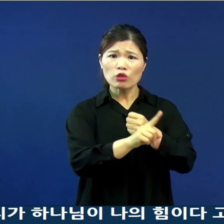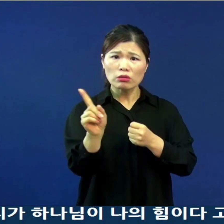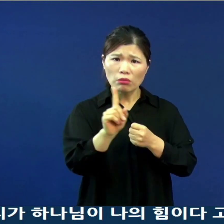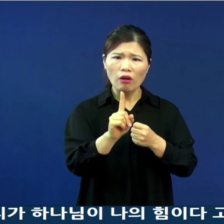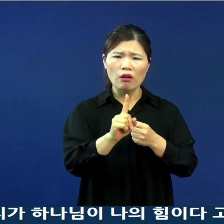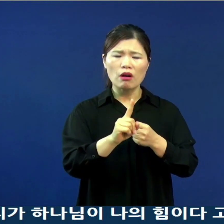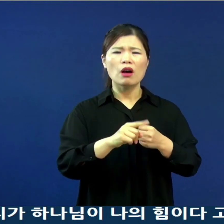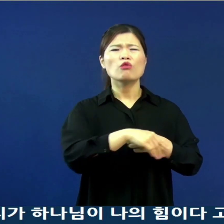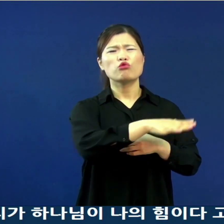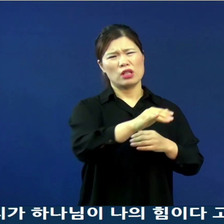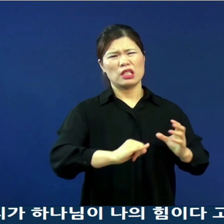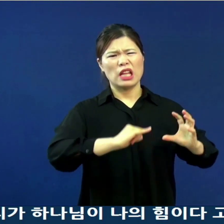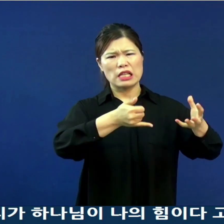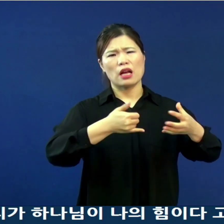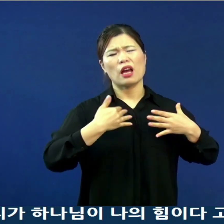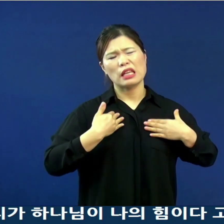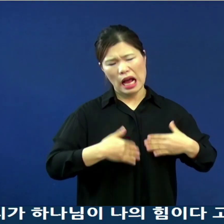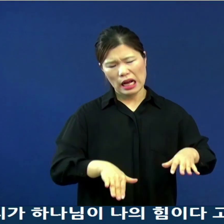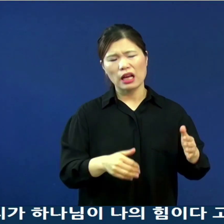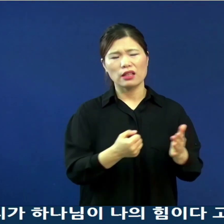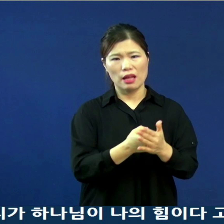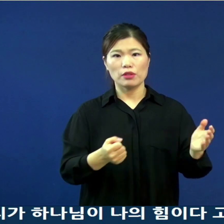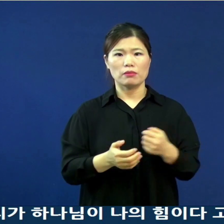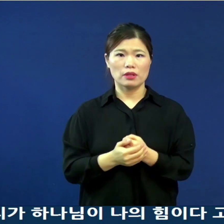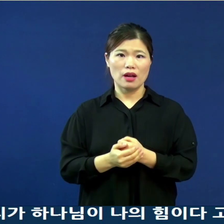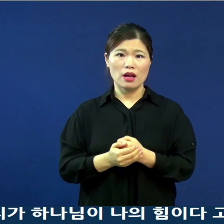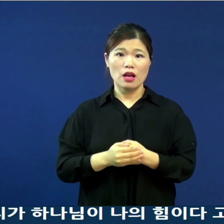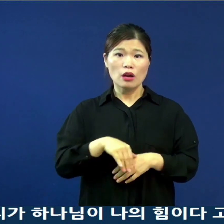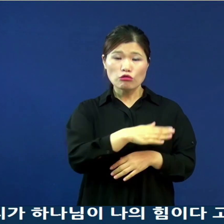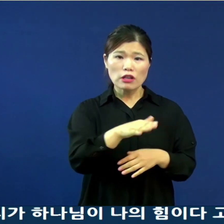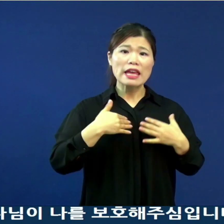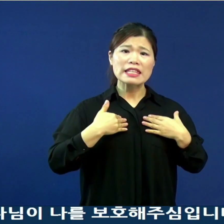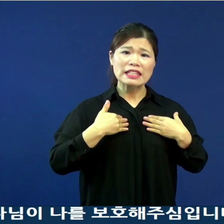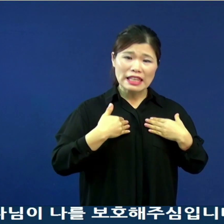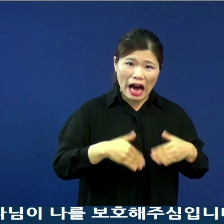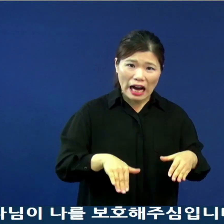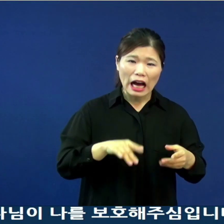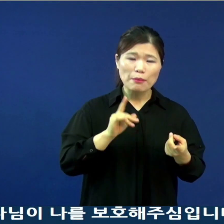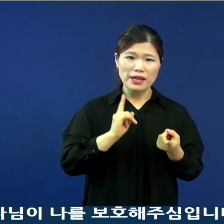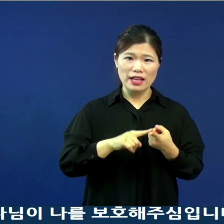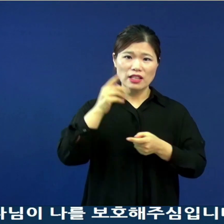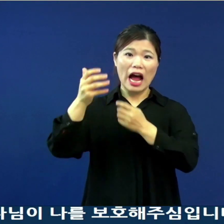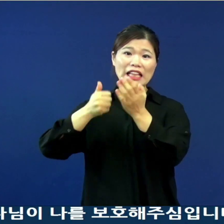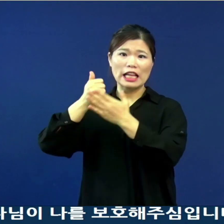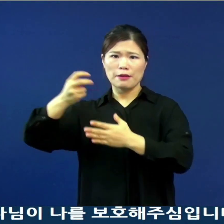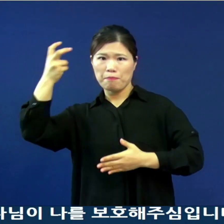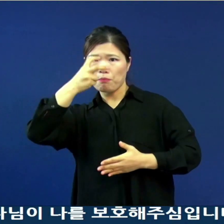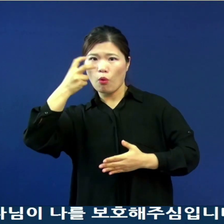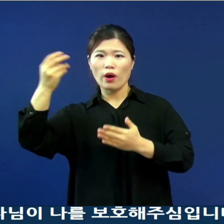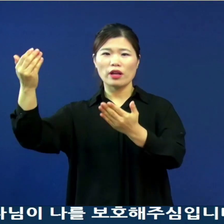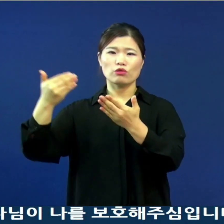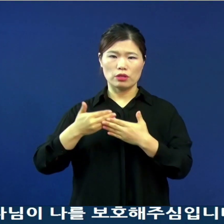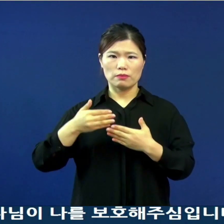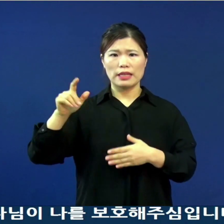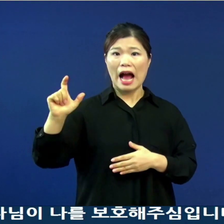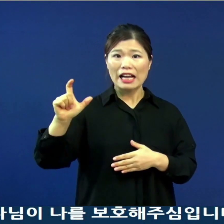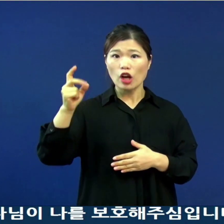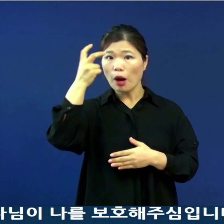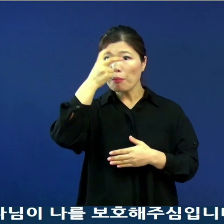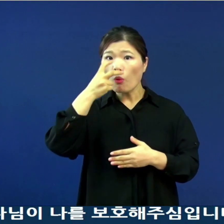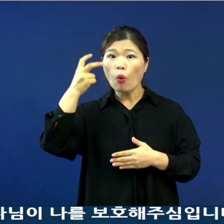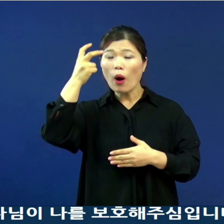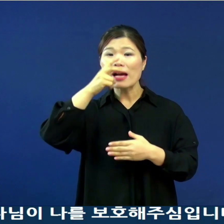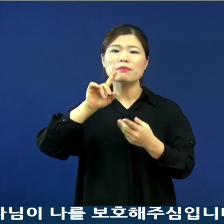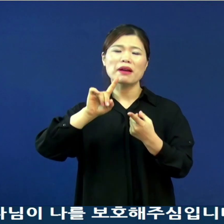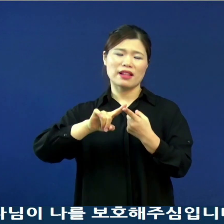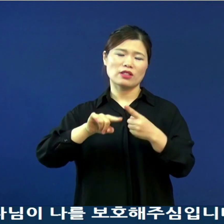그 약한 우리를 지켜주시는 하나님의 보호하심, 강력한 보호하심이 다윗에게